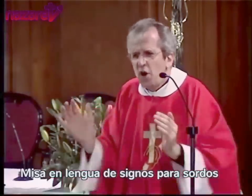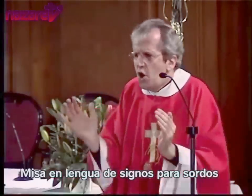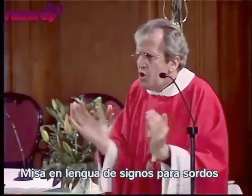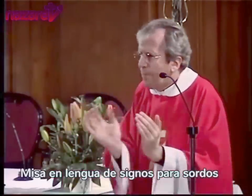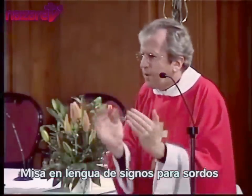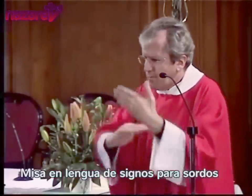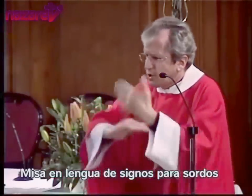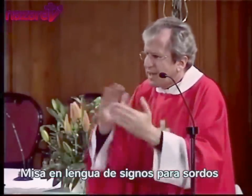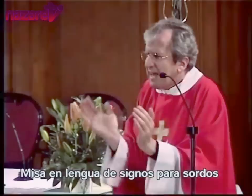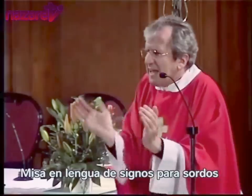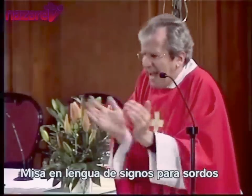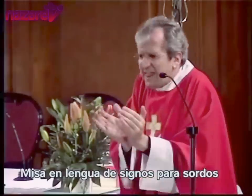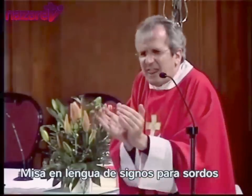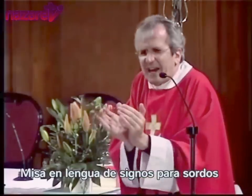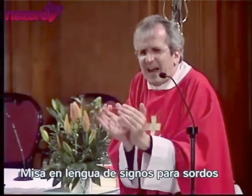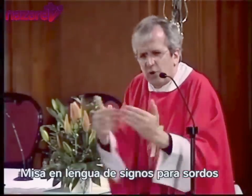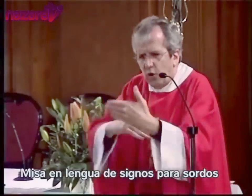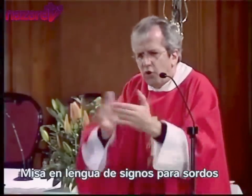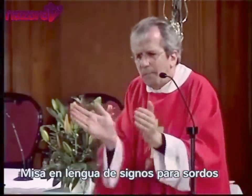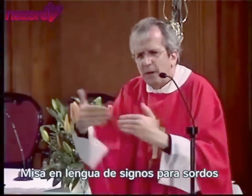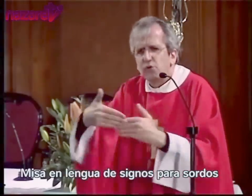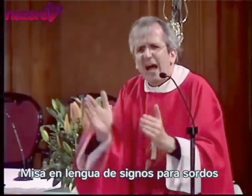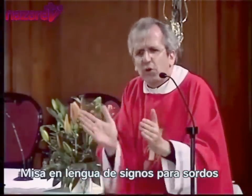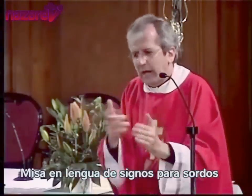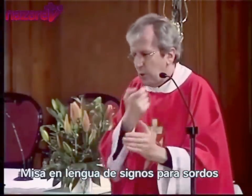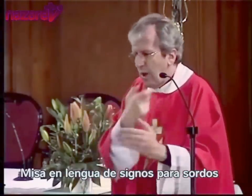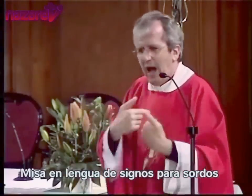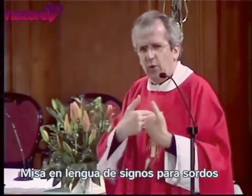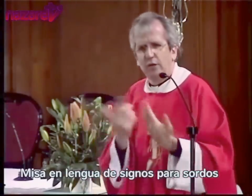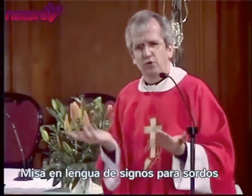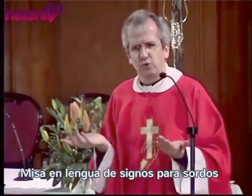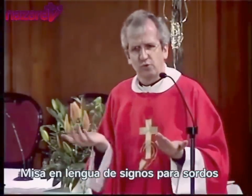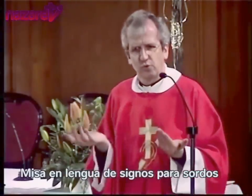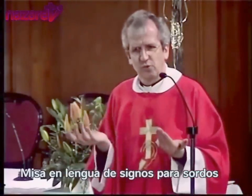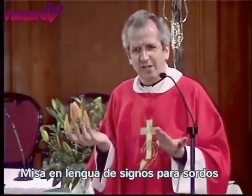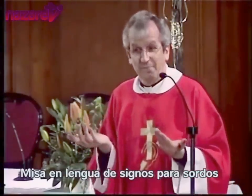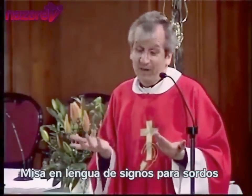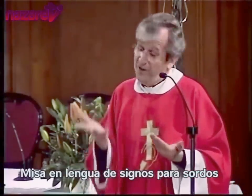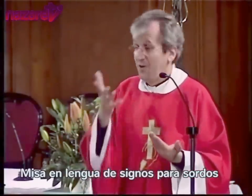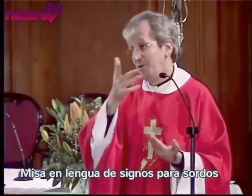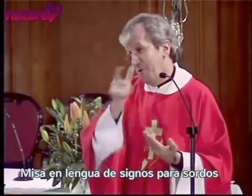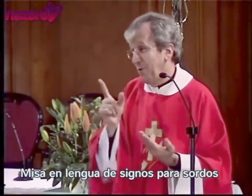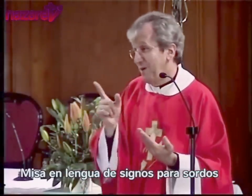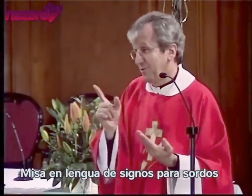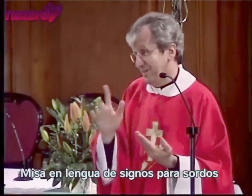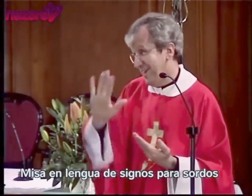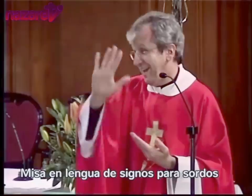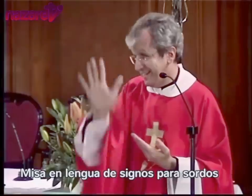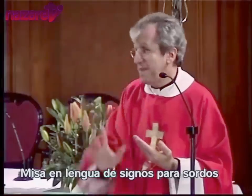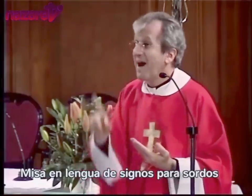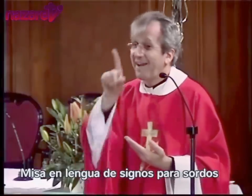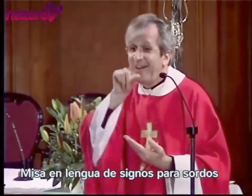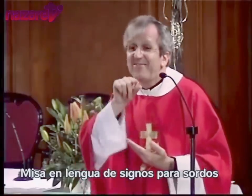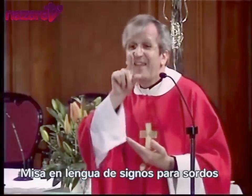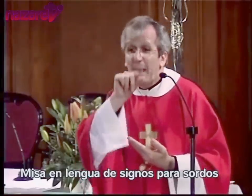rica. No podemos encerrarlo, no podemos acotarlo a lo que a nosotros nos gusta. No podemos, en